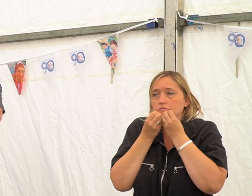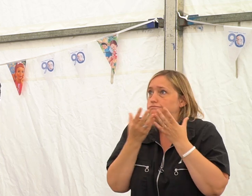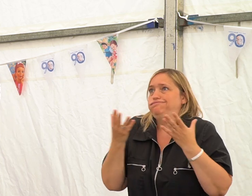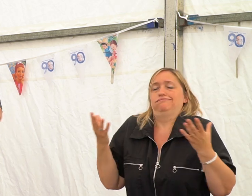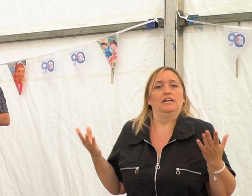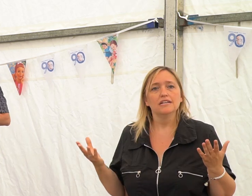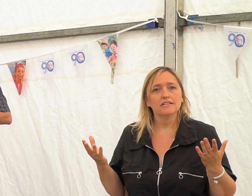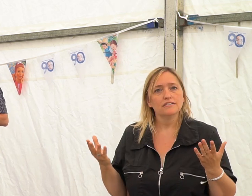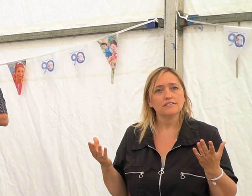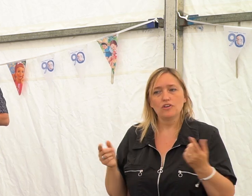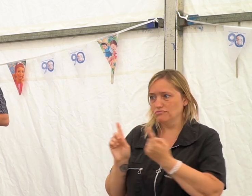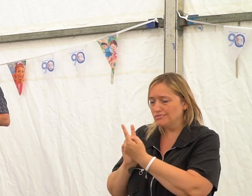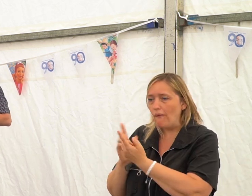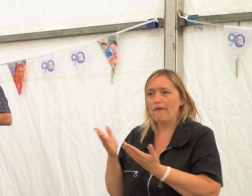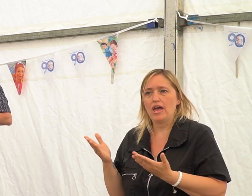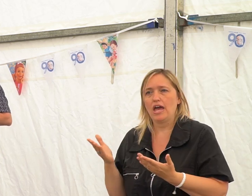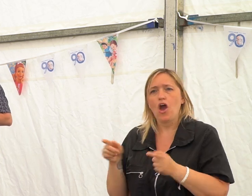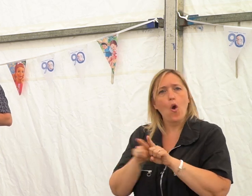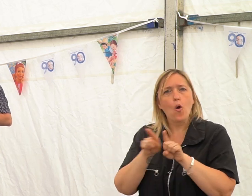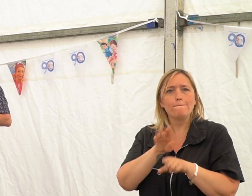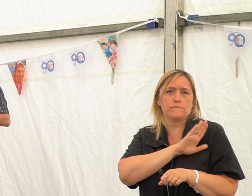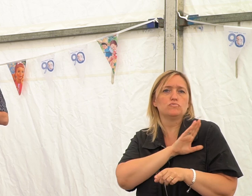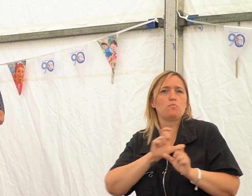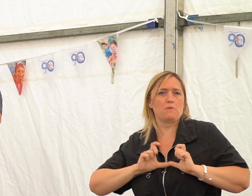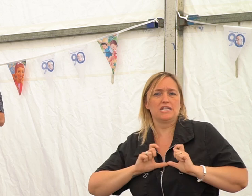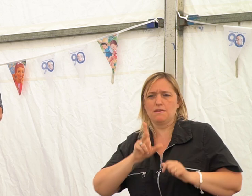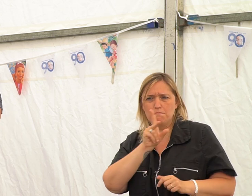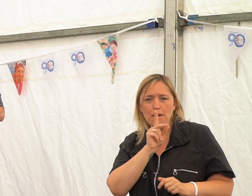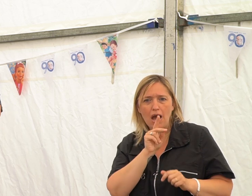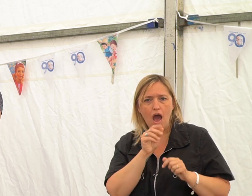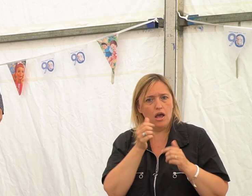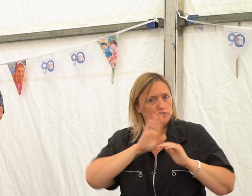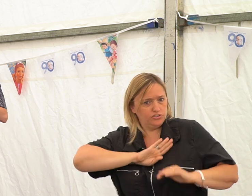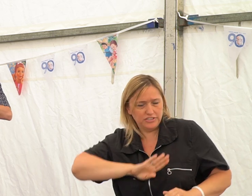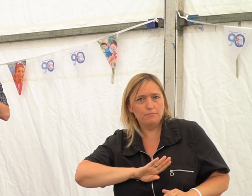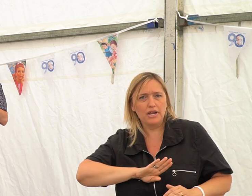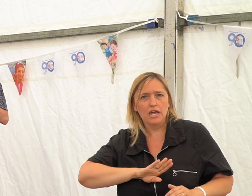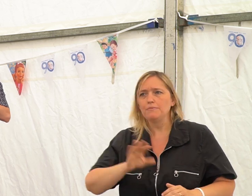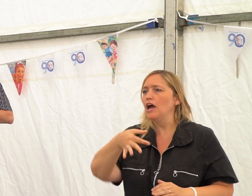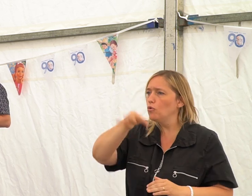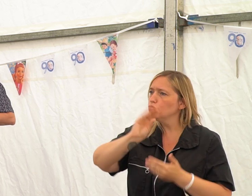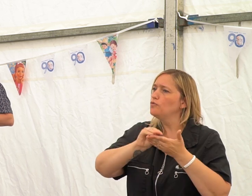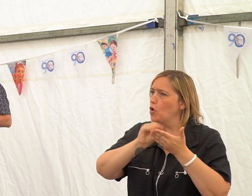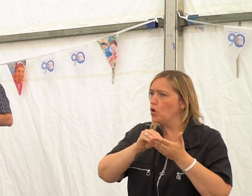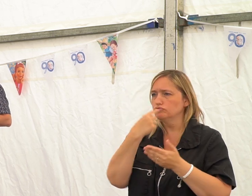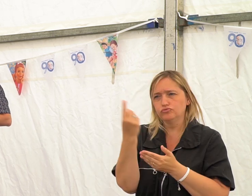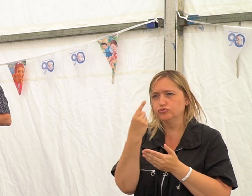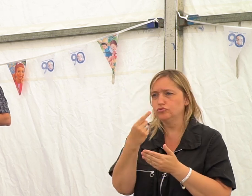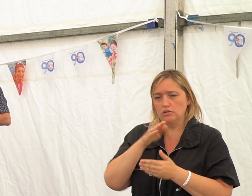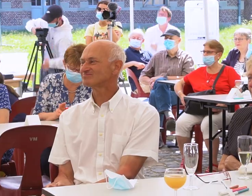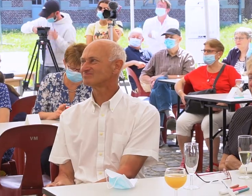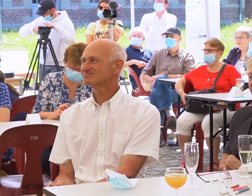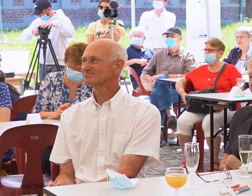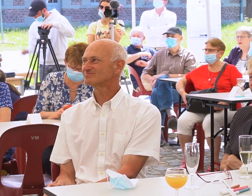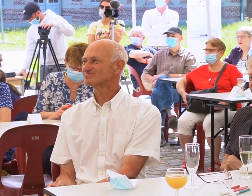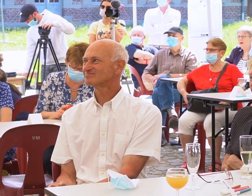Voilà, Monsieur Marlier disait tout à l'heure que son papa était modeste, et cette modestie se trouve encore toujours donc dans la famille